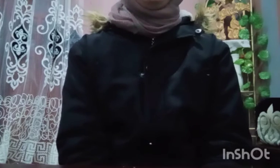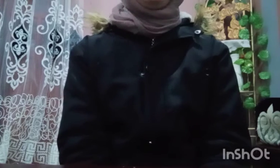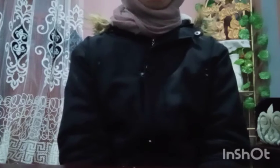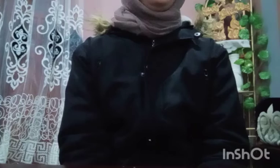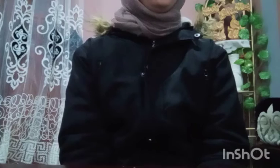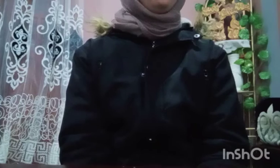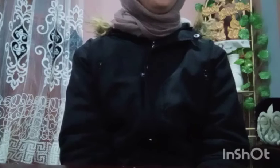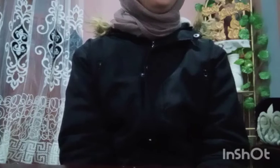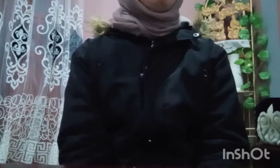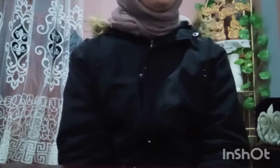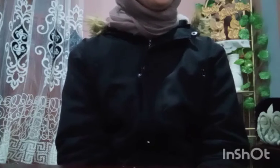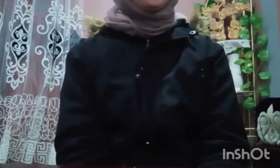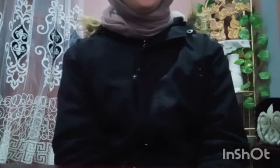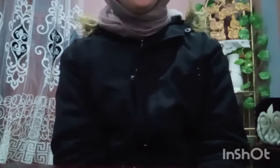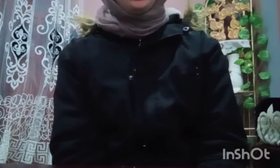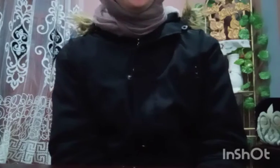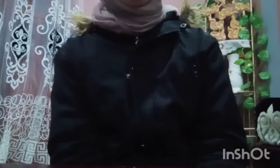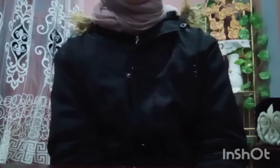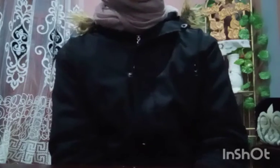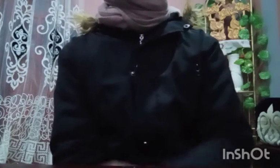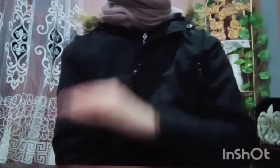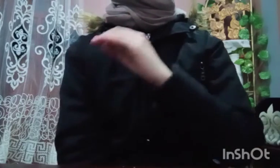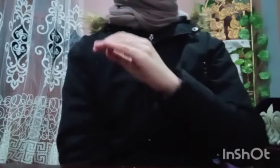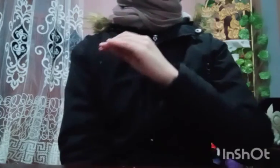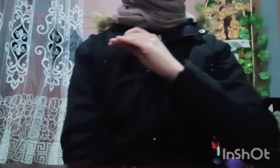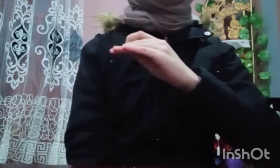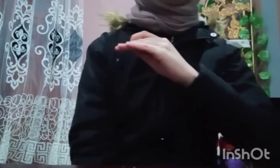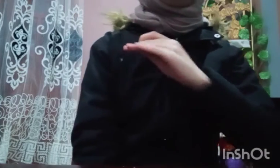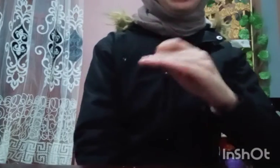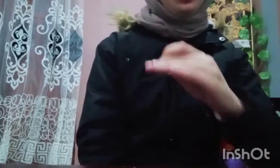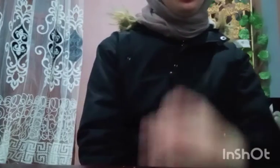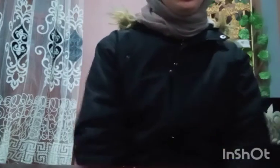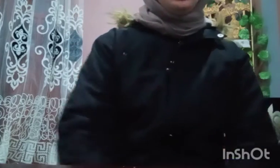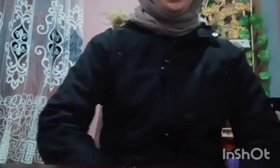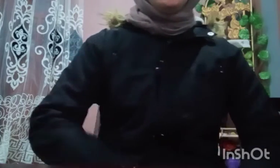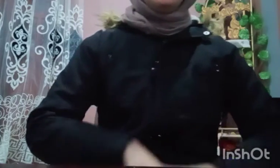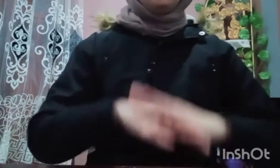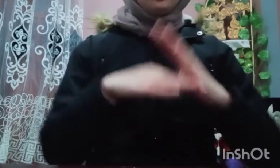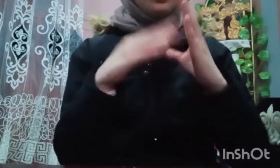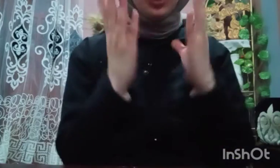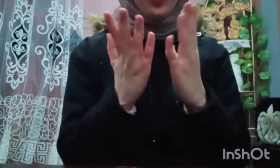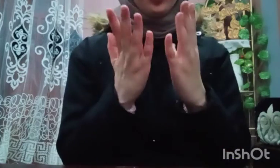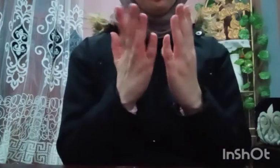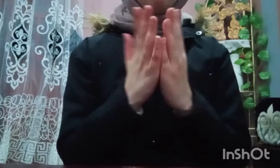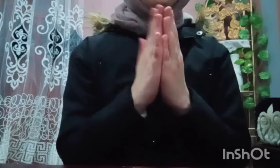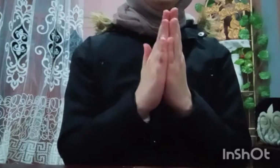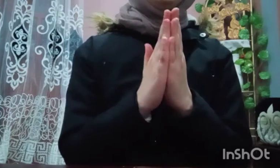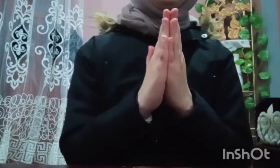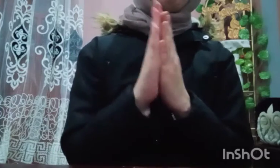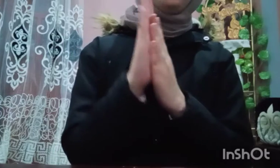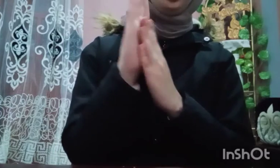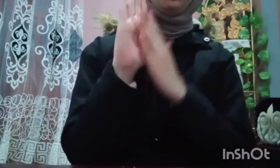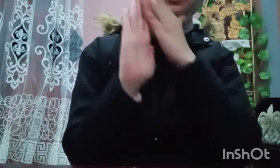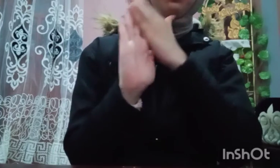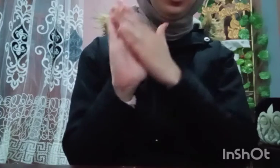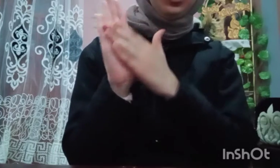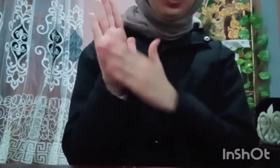مع الاوائل ما شاء الله، علامات ممتازه. تصوروا انتم كي يافيشيو لكم نقاط